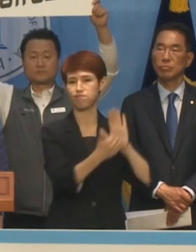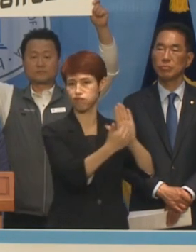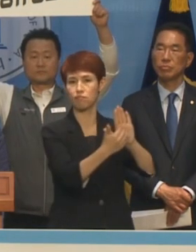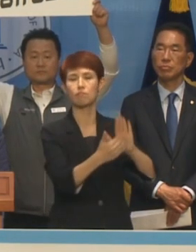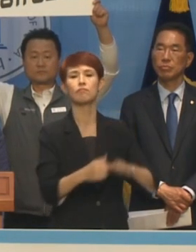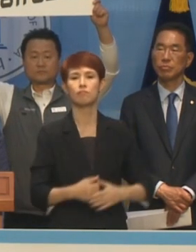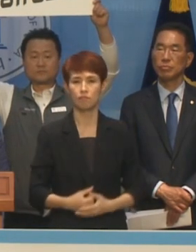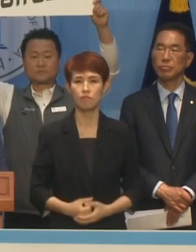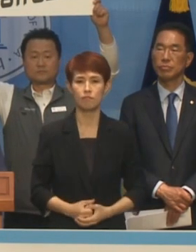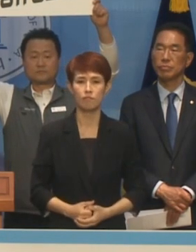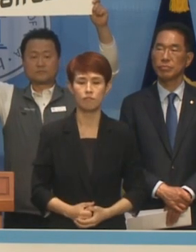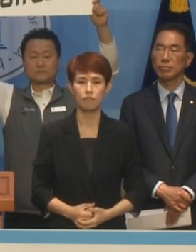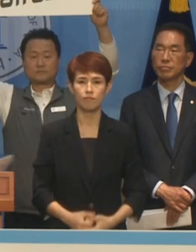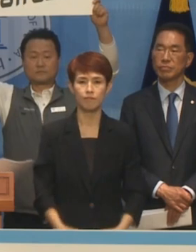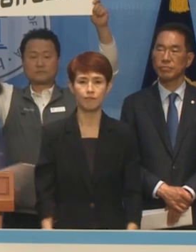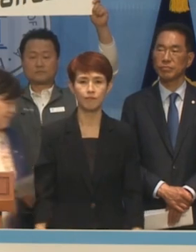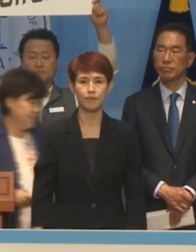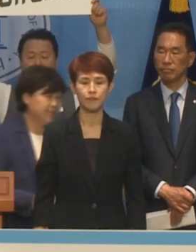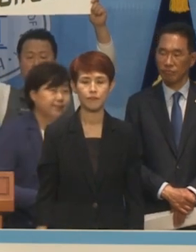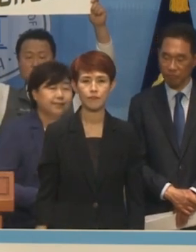낼 것입니다.